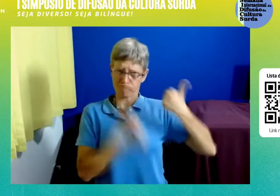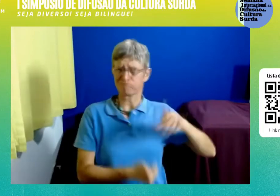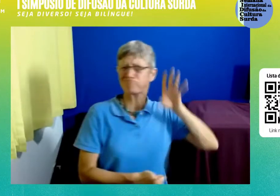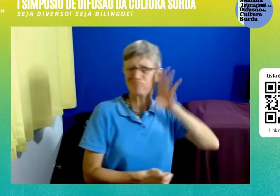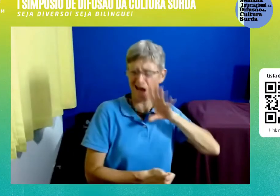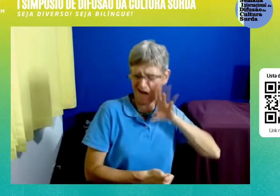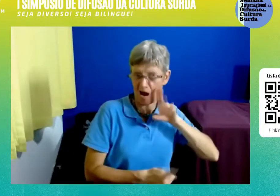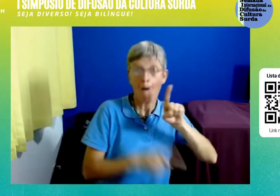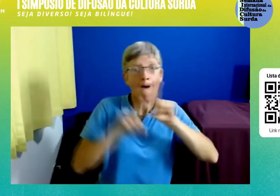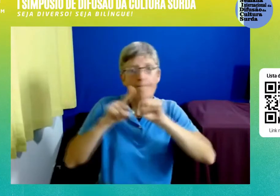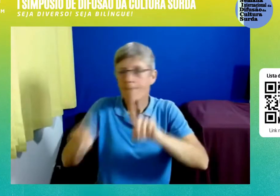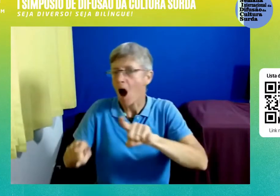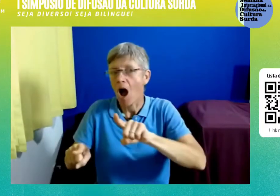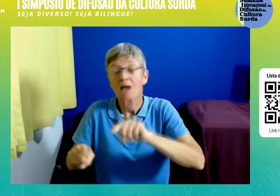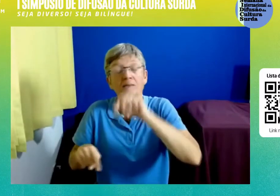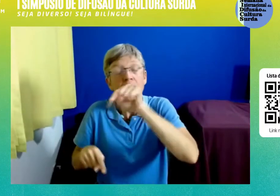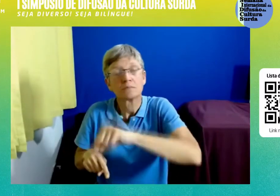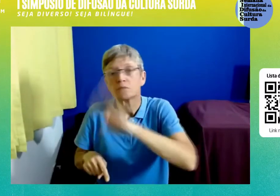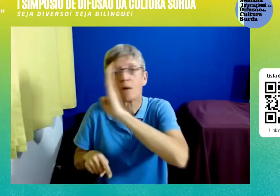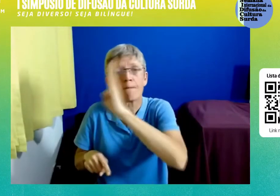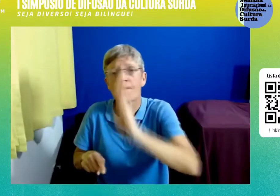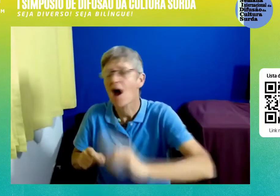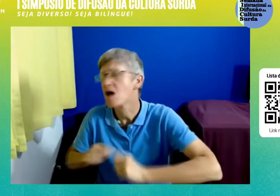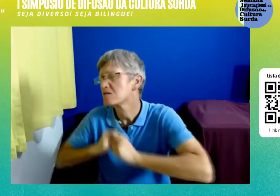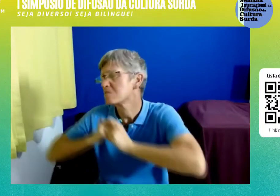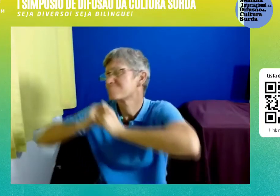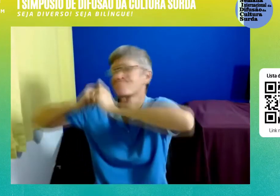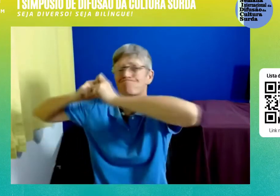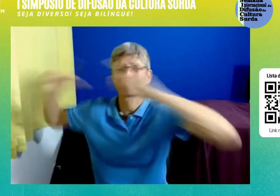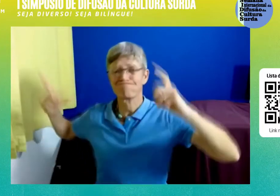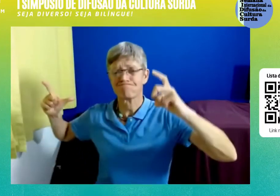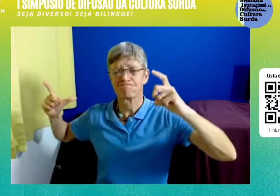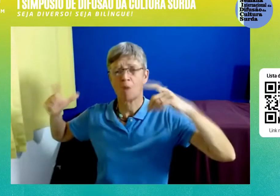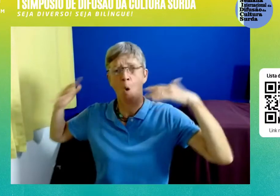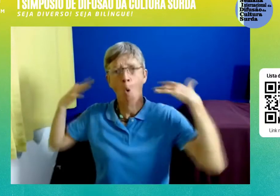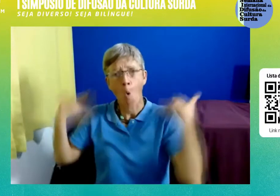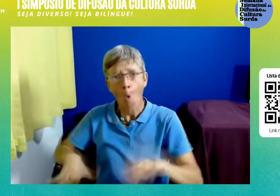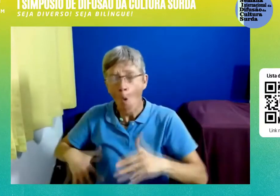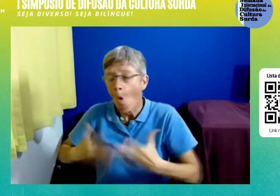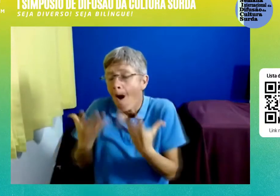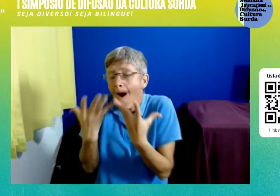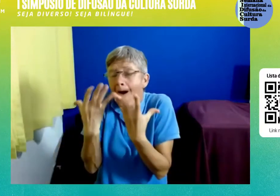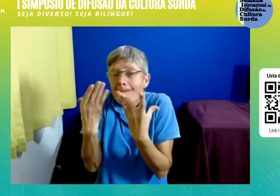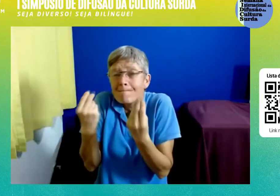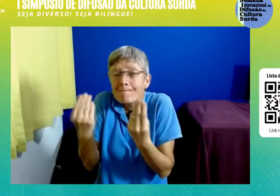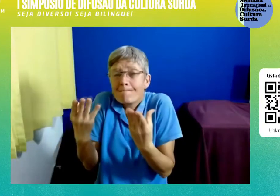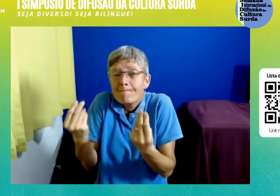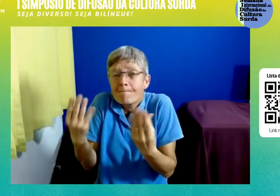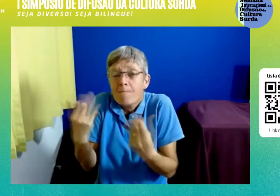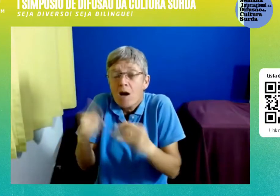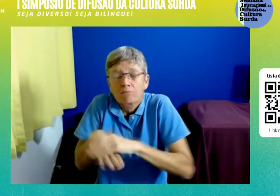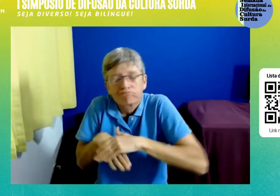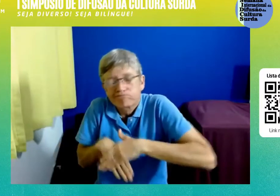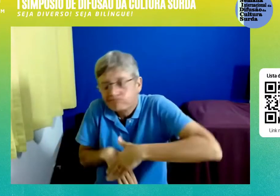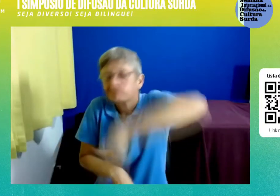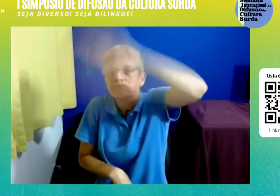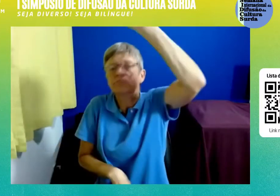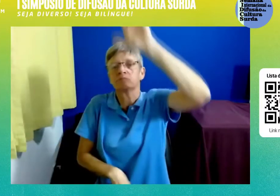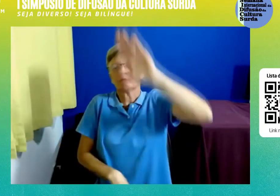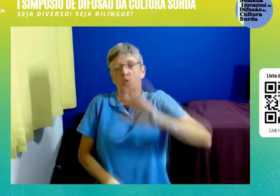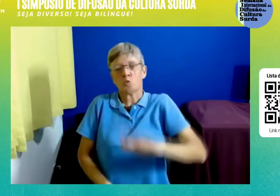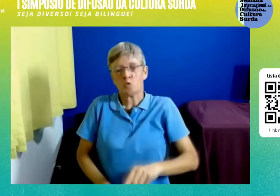tem pouco. É muito bom lá também na Inglaterra, mas aqui tem muito mais. Existem